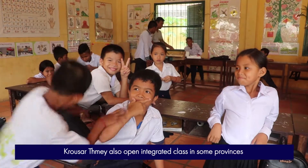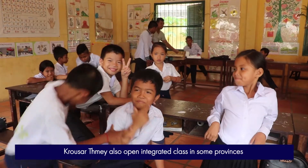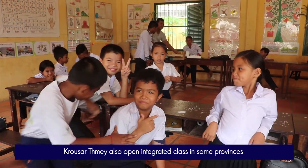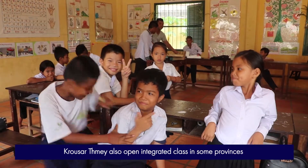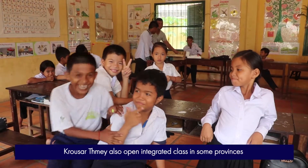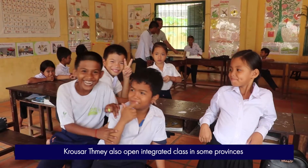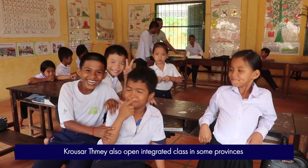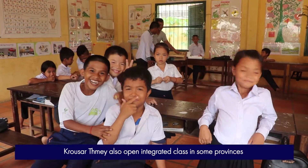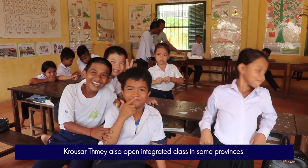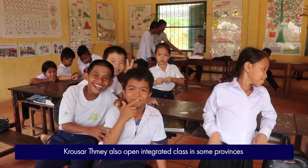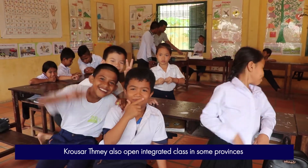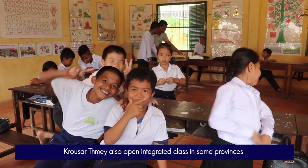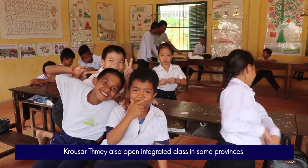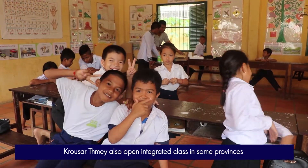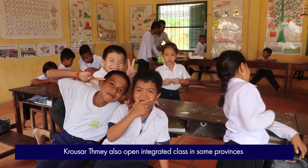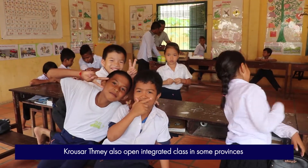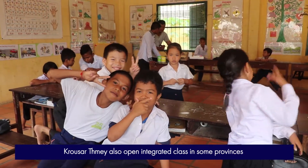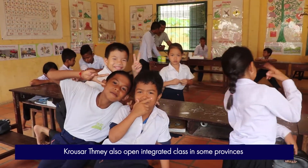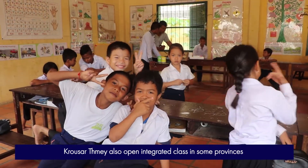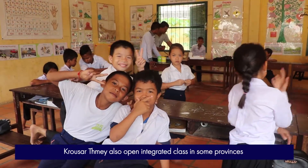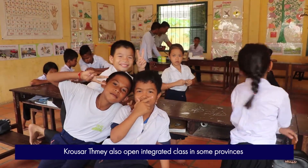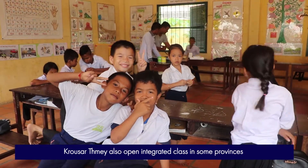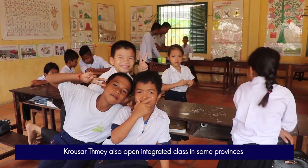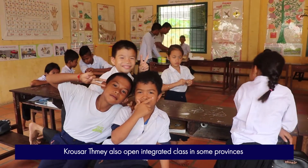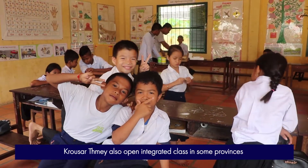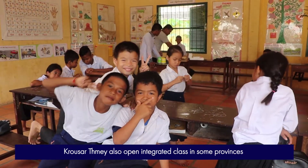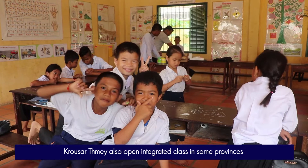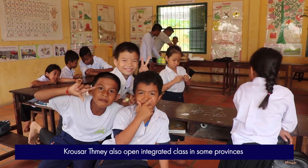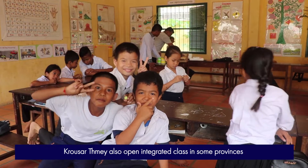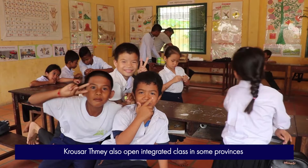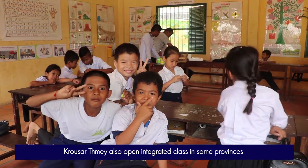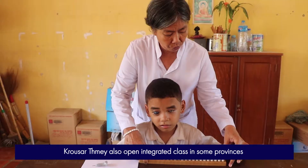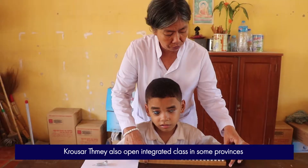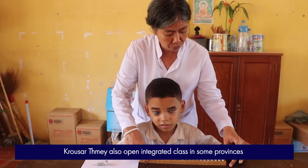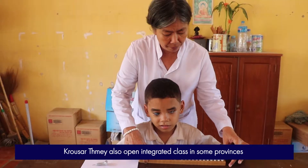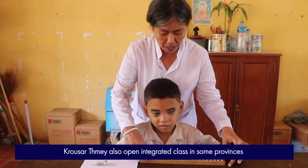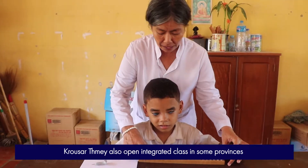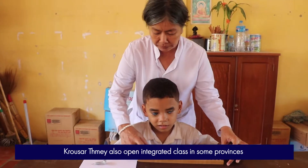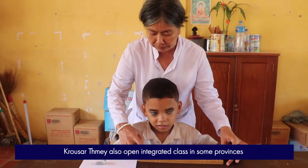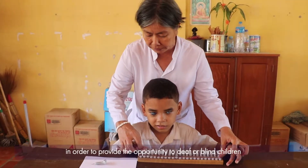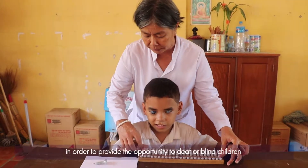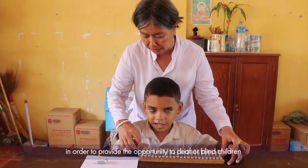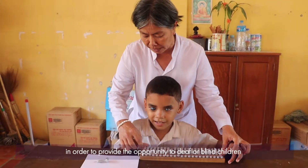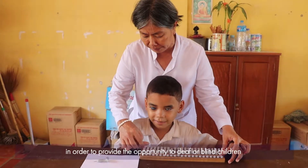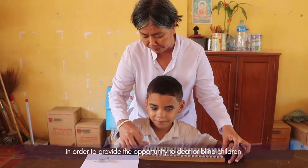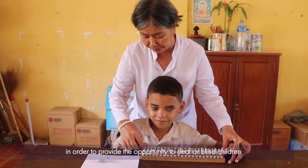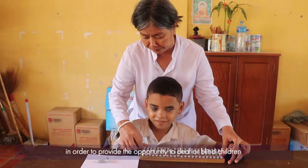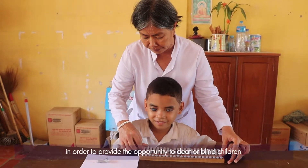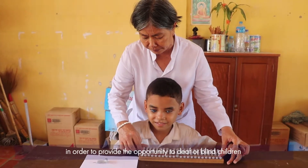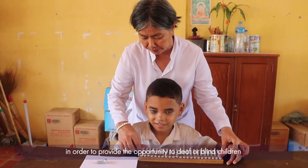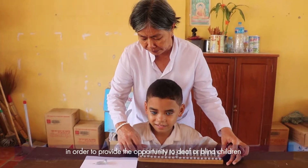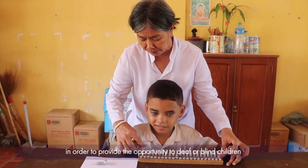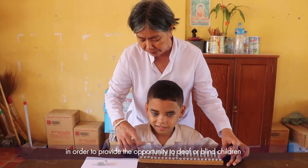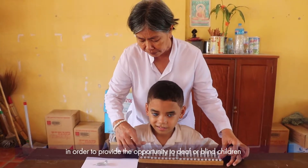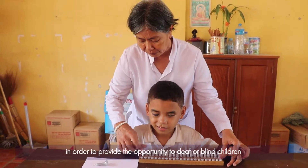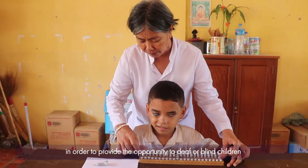គ្រូសាស្ត្រថ្មីក៏បានបើកប្រាក់សមរណកម្មនៅតាមខេត្តមួយចំនួនដើម្បីផ្តល់ឱកាសដល់សិស្សកោថ្លង់ក៏ដូចជាសិស្សពិការ